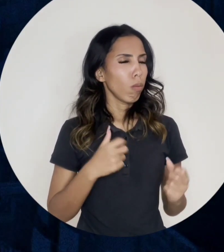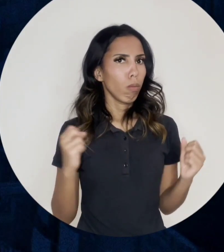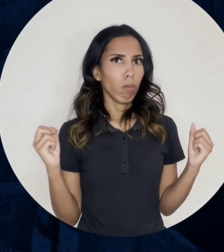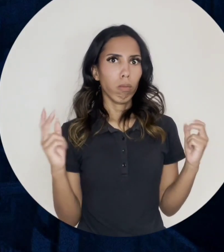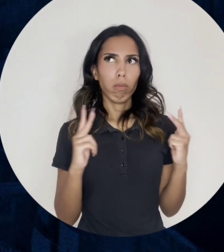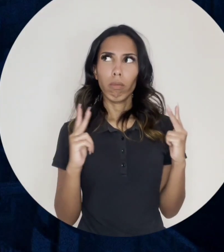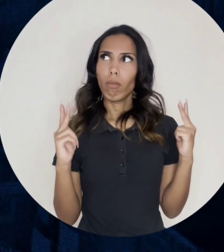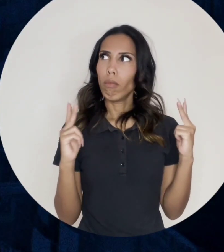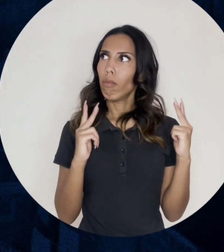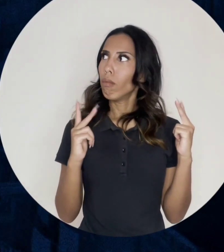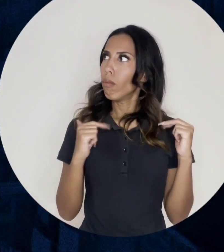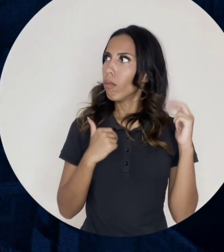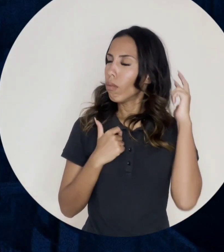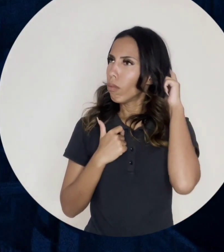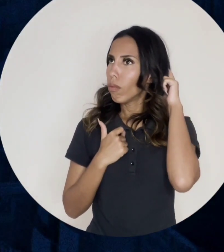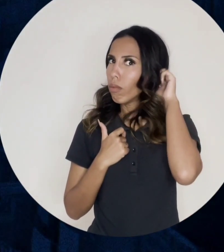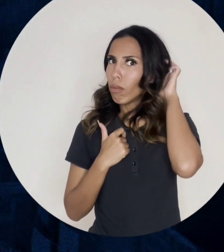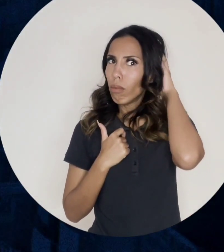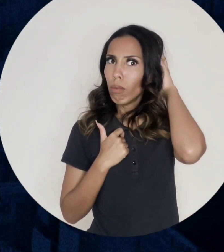aquilo ali...